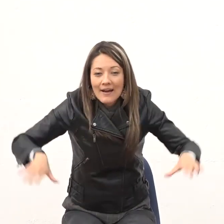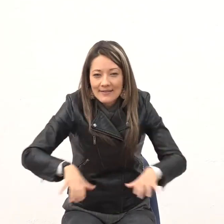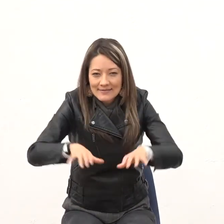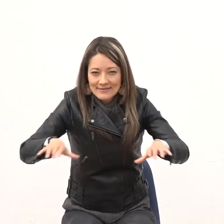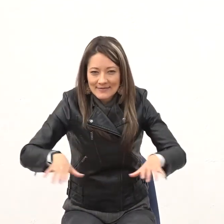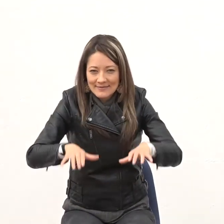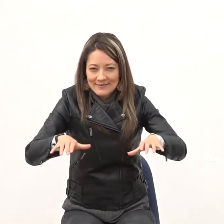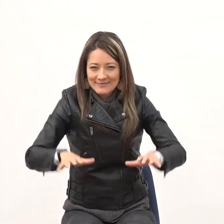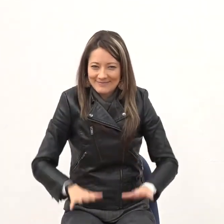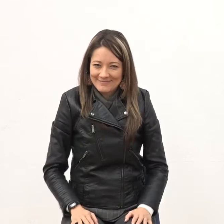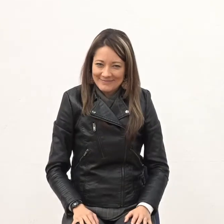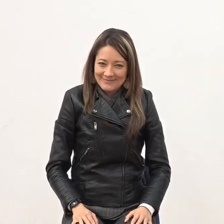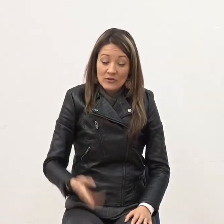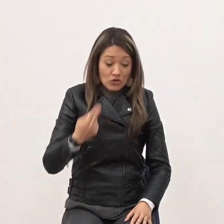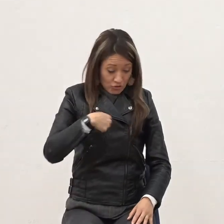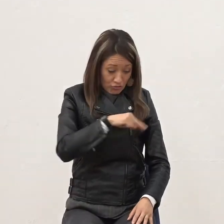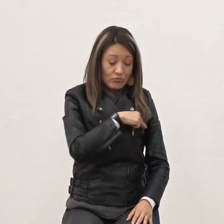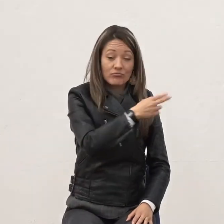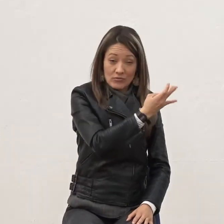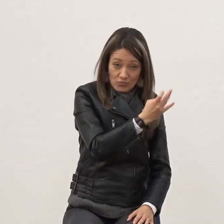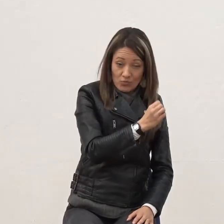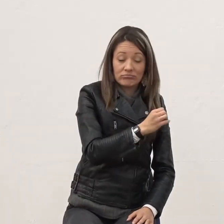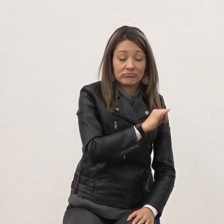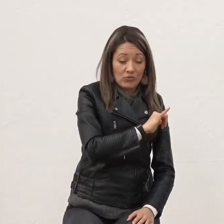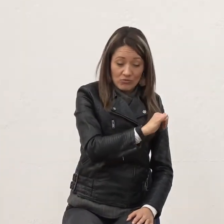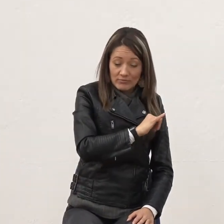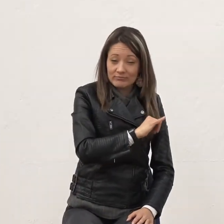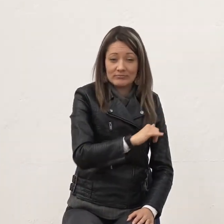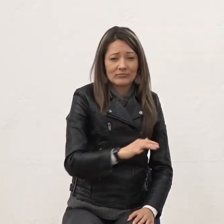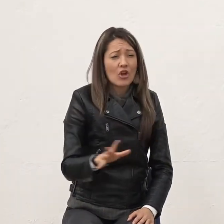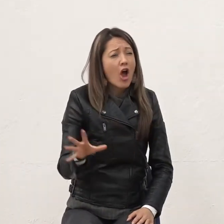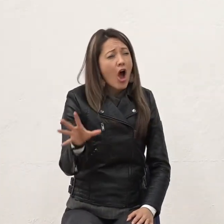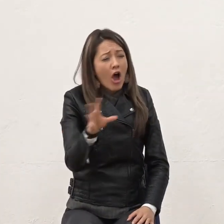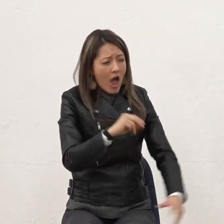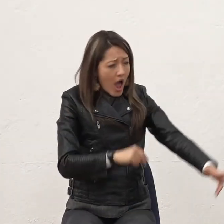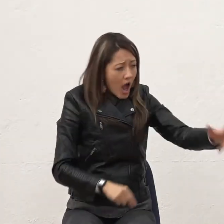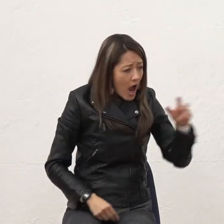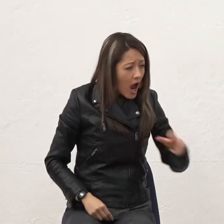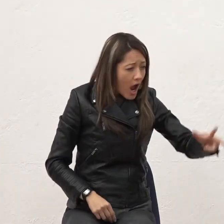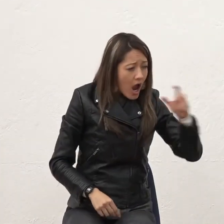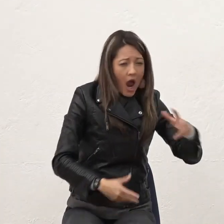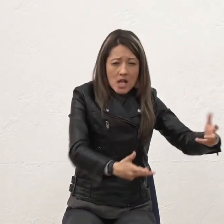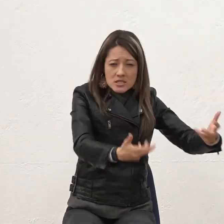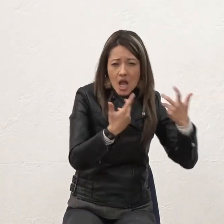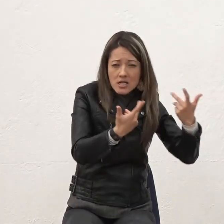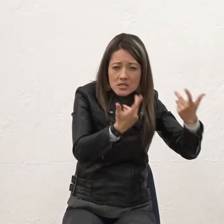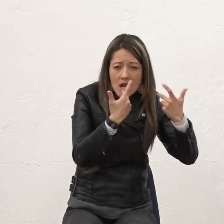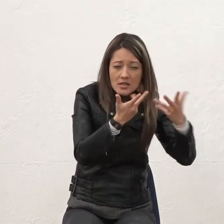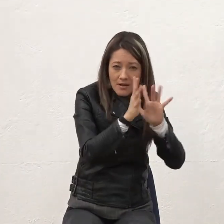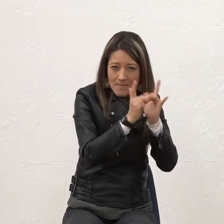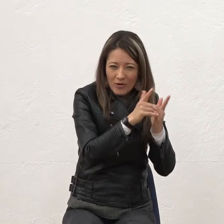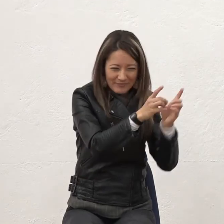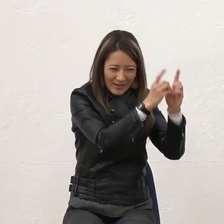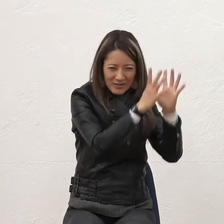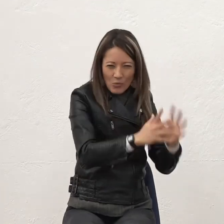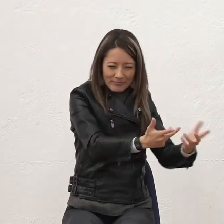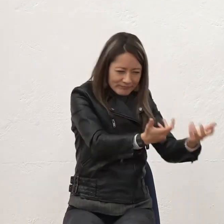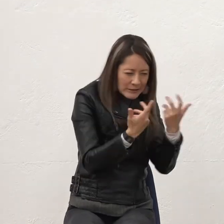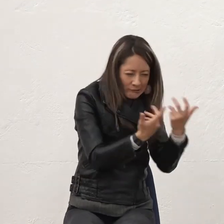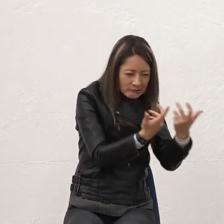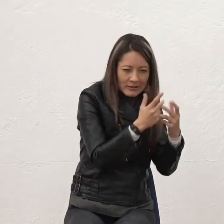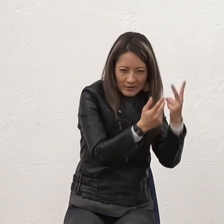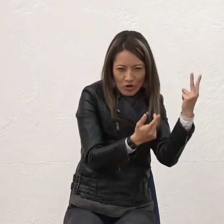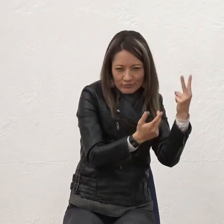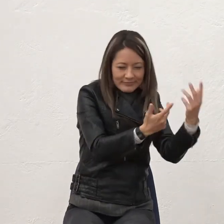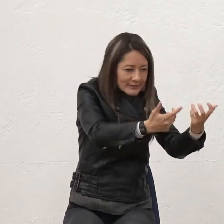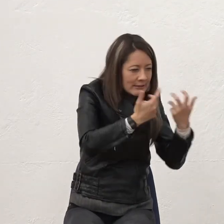que nosotros lo hicimos con mi esposo? Todo lo que estos discipuladores, esta